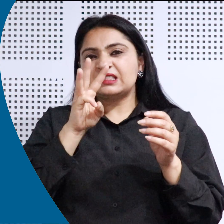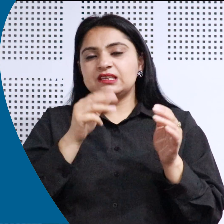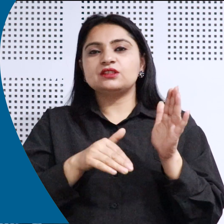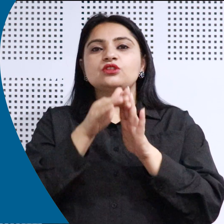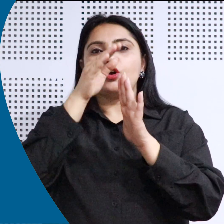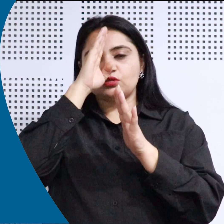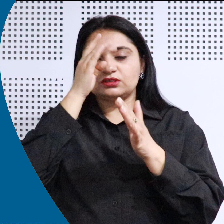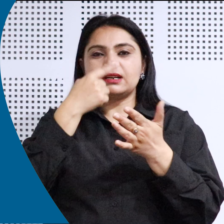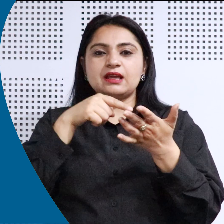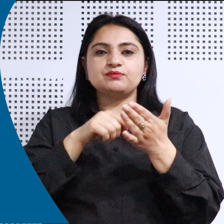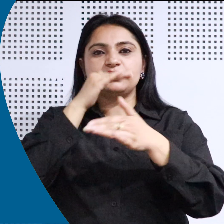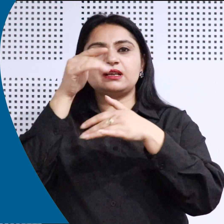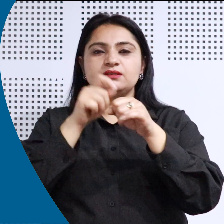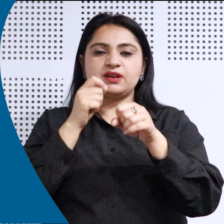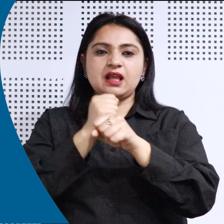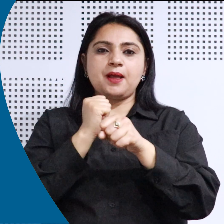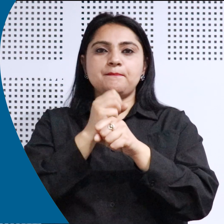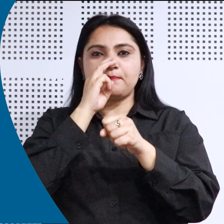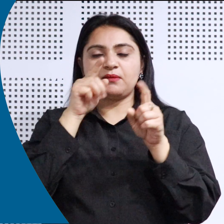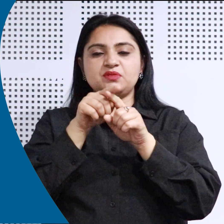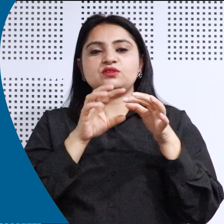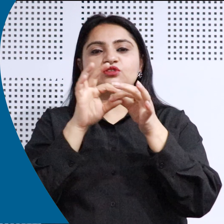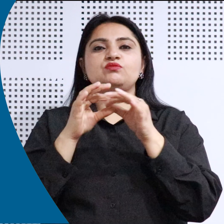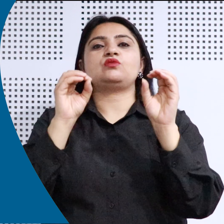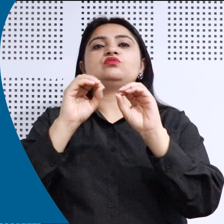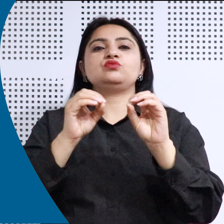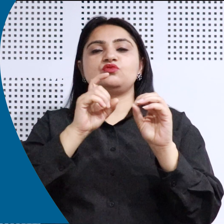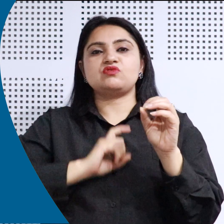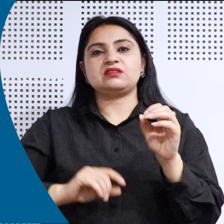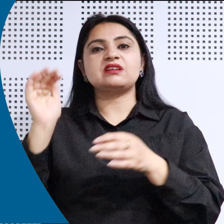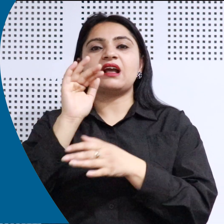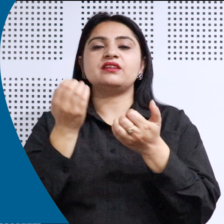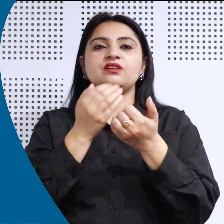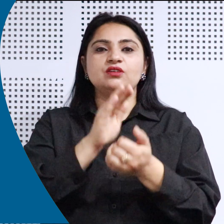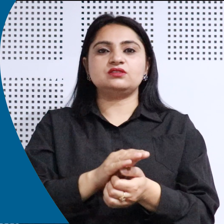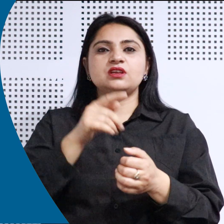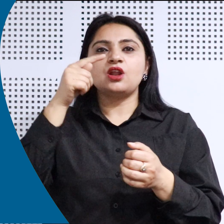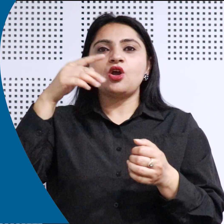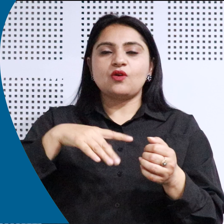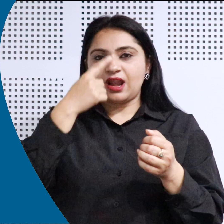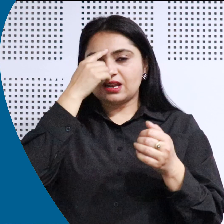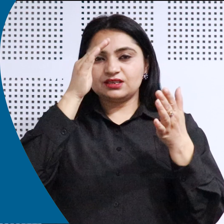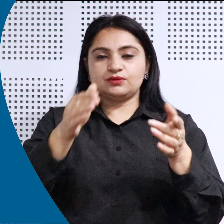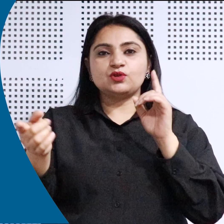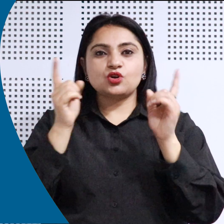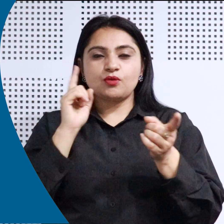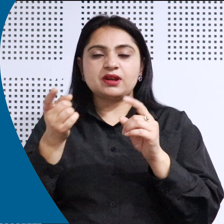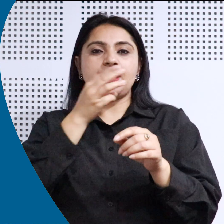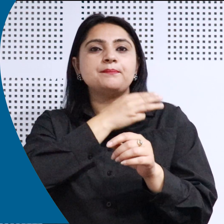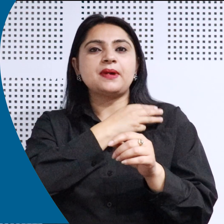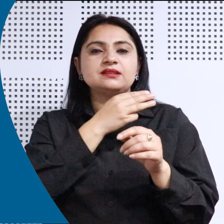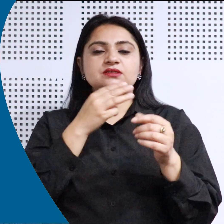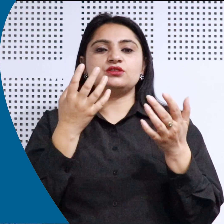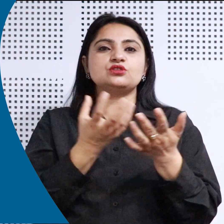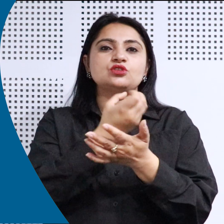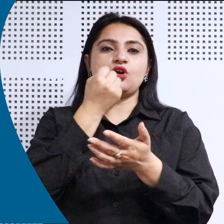सरकारबीच विकास निर्माणका काममा पनि समन्वय नभएको गुनासो नागरिक गर्छन्। कैलालीको टिकापुर नगरपालिकाका बासिन्दा